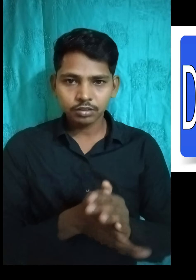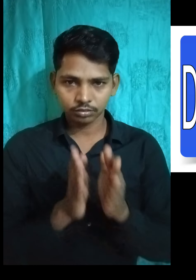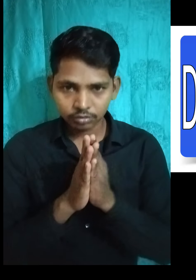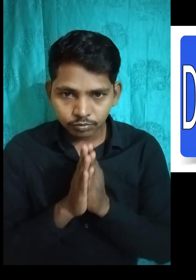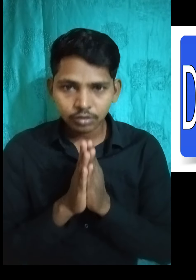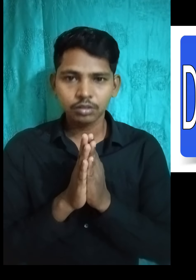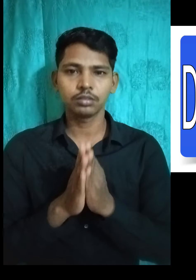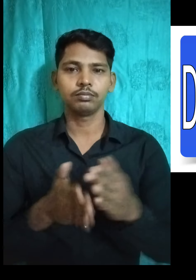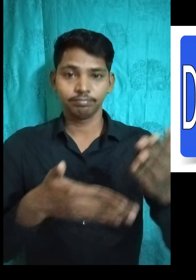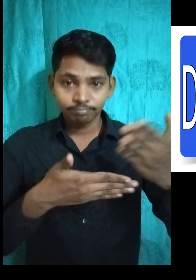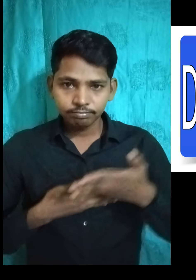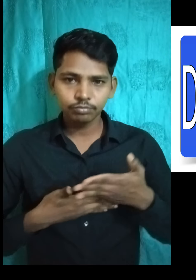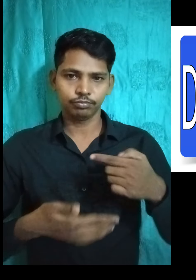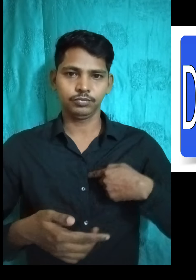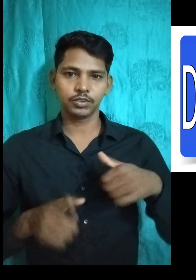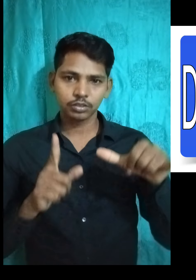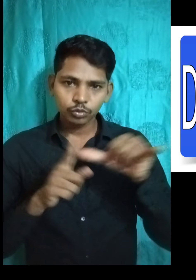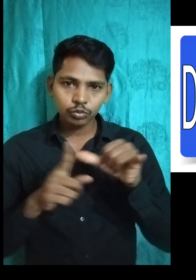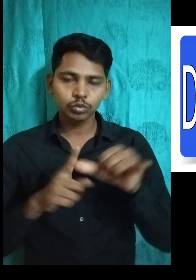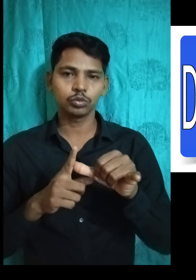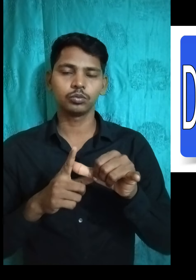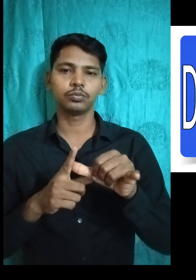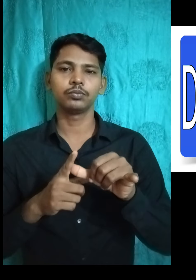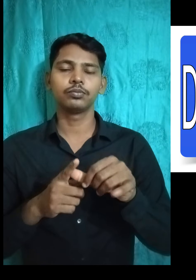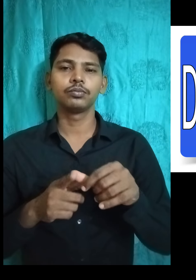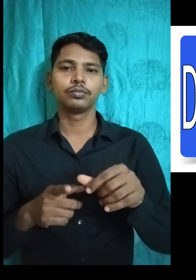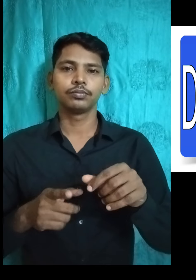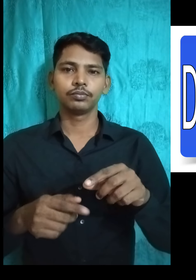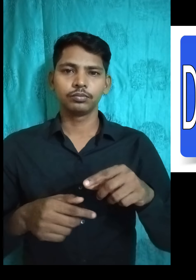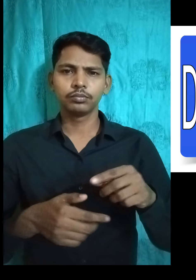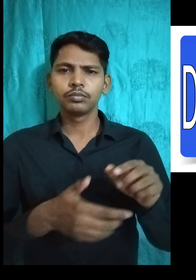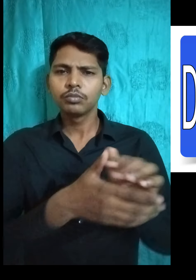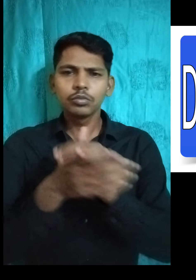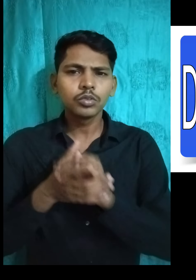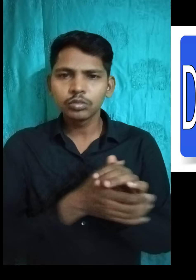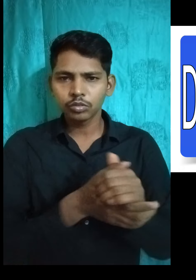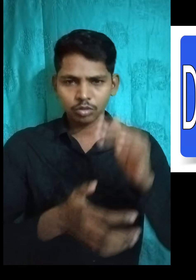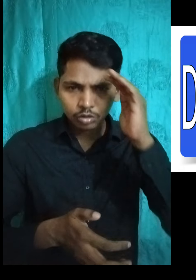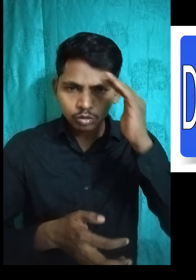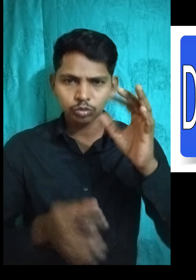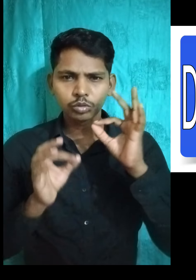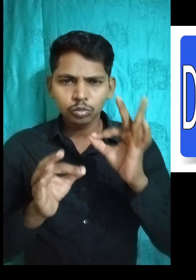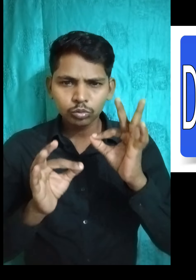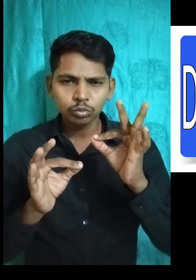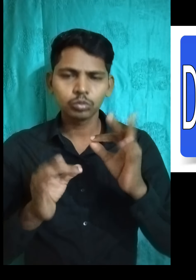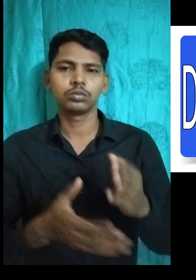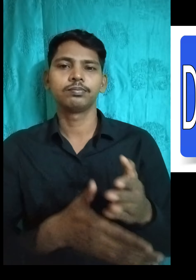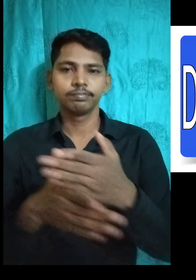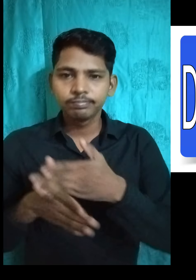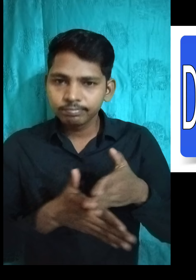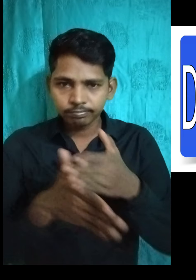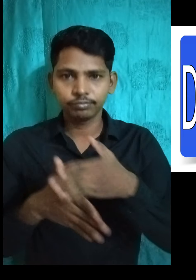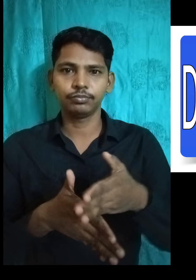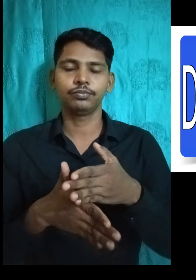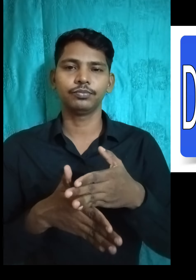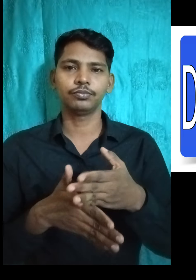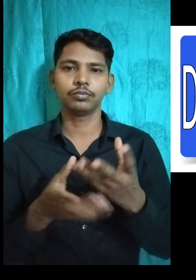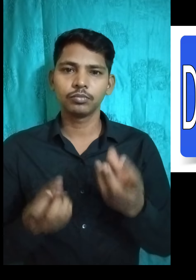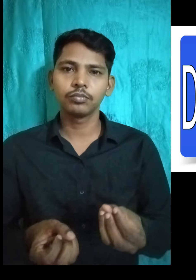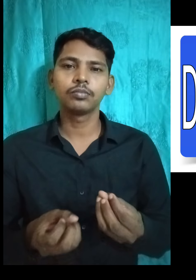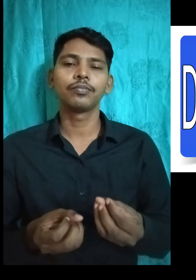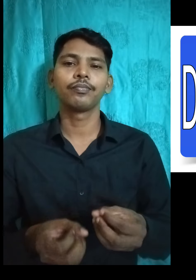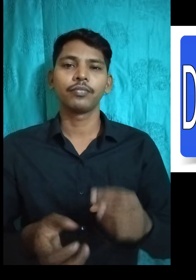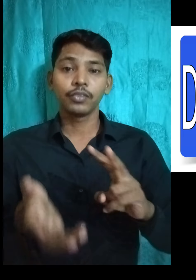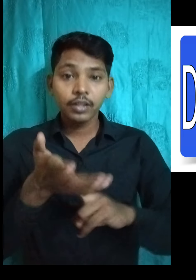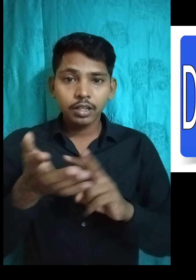नमस्कार दोस्तों, स्वागत है हमारे YouTube चैनल दिव्य सारथी पे। दोस्तों, मैं एक अच्छी खबर के साथ आप सबके बीच जुड़ रहा हूँ। नवोदय